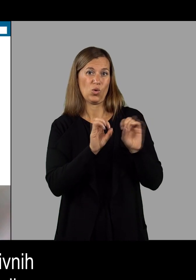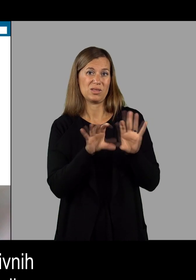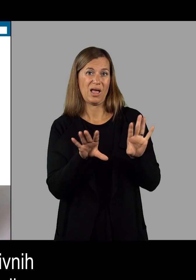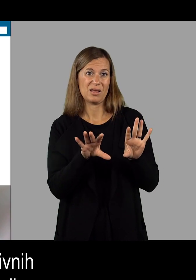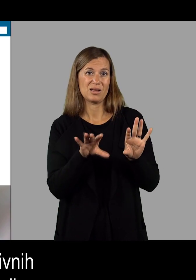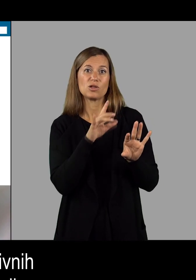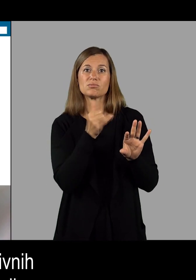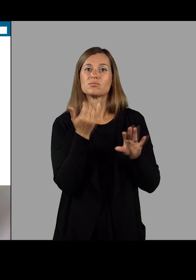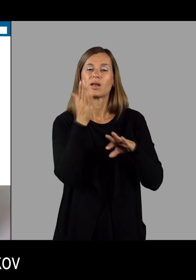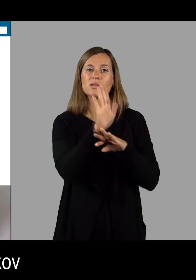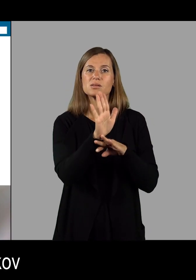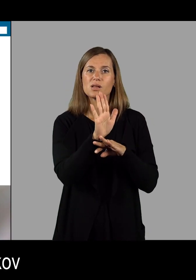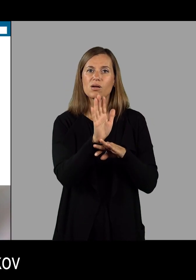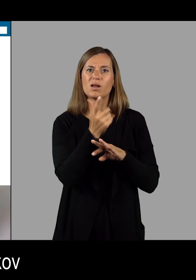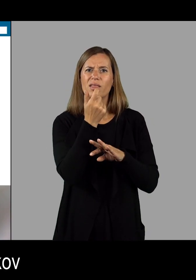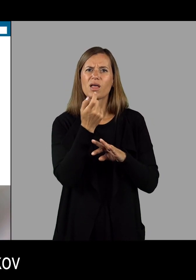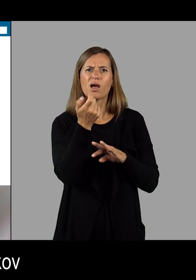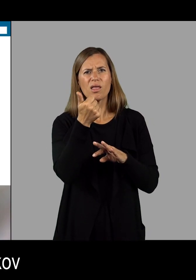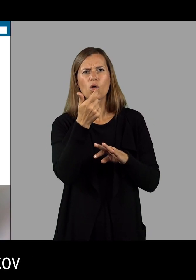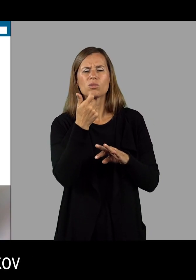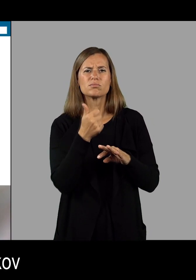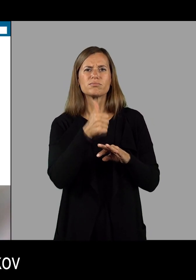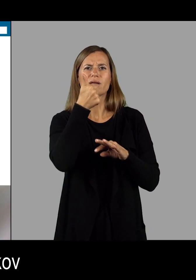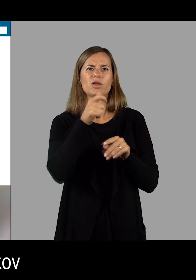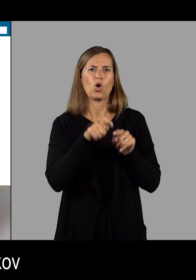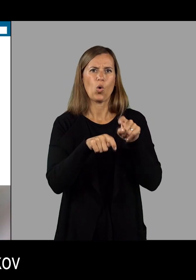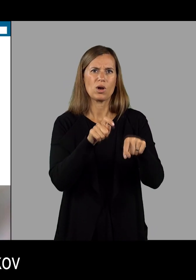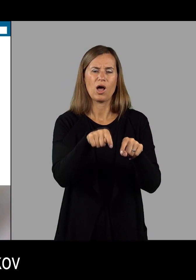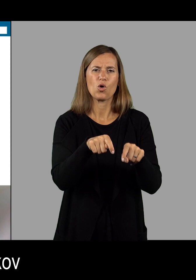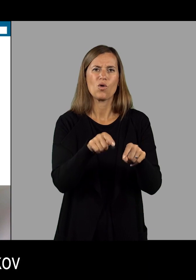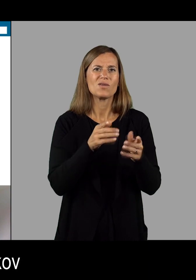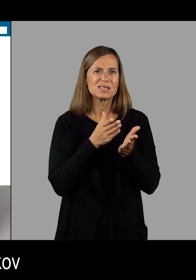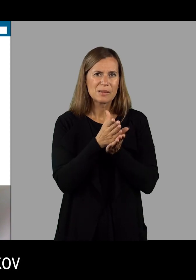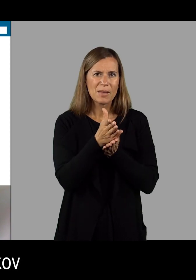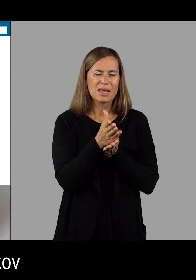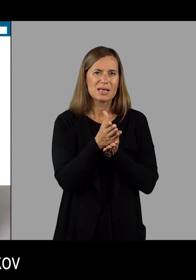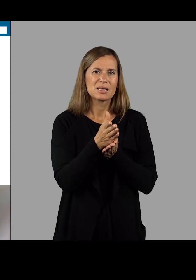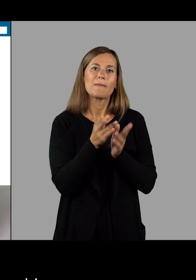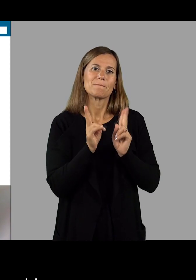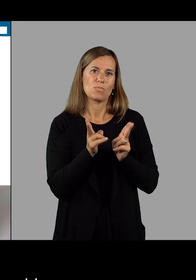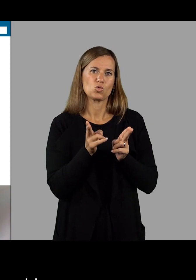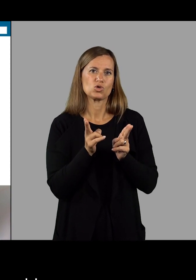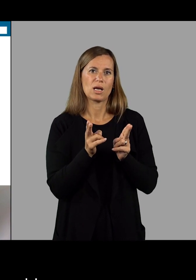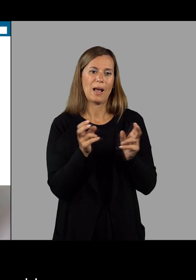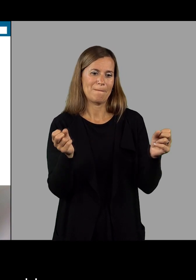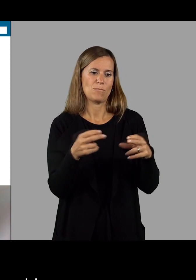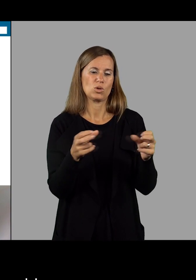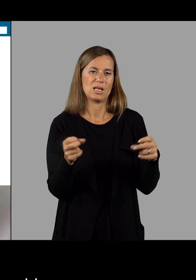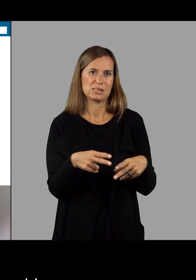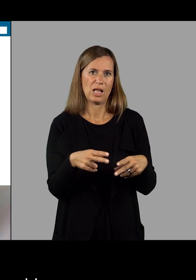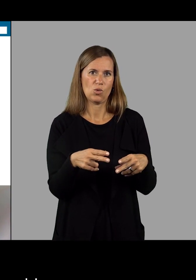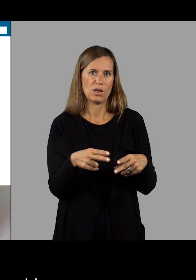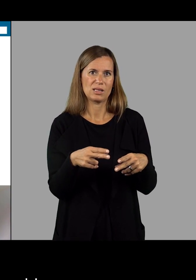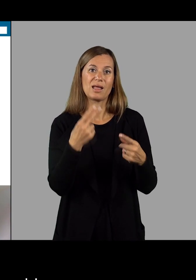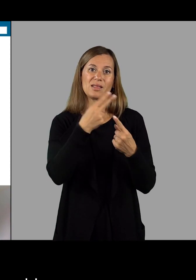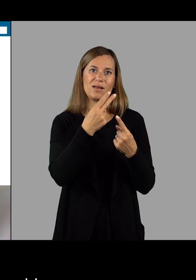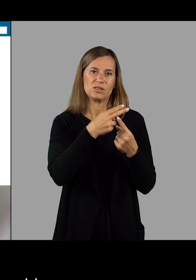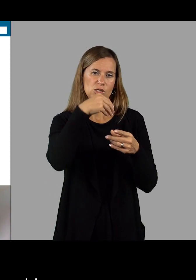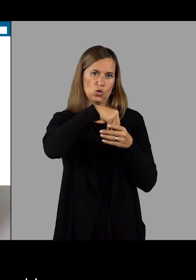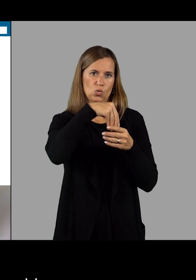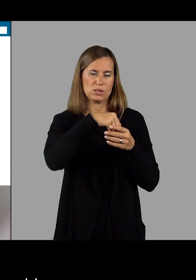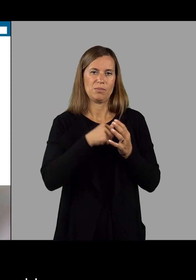ki recimo predstavlja enega izmed prvih korakov v smeri možnega podnaslavljanja